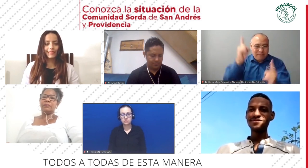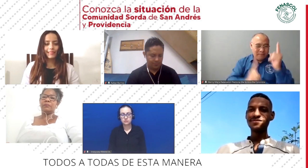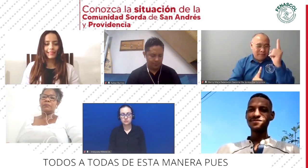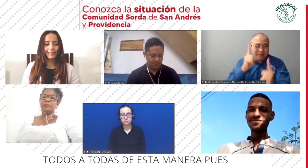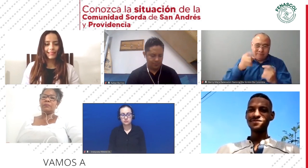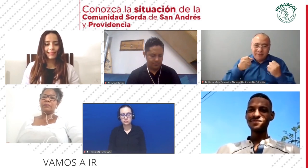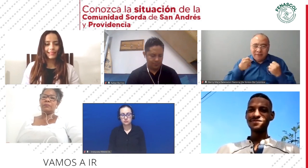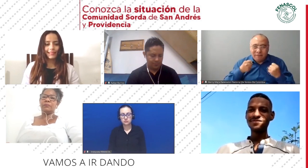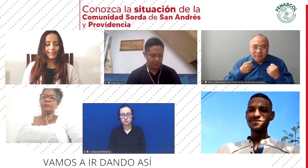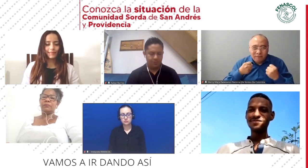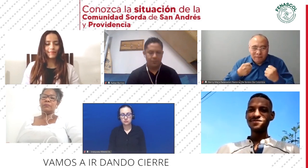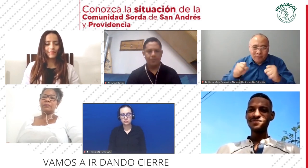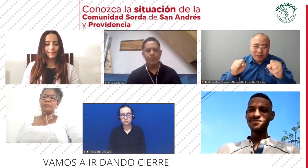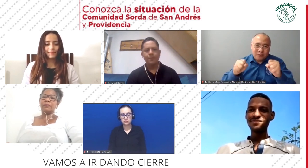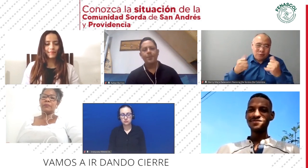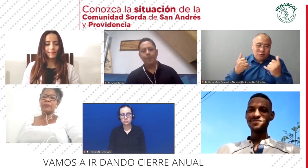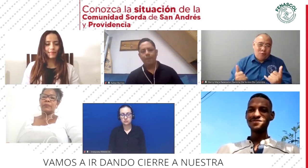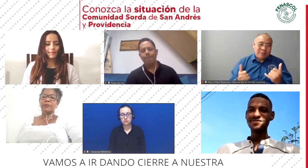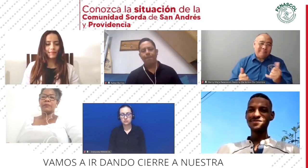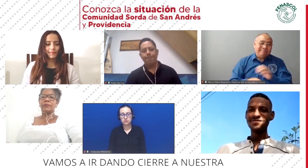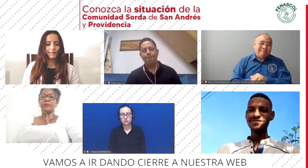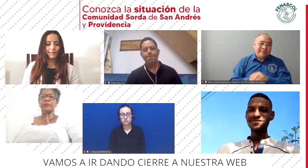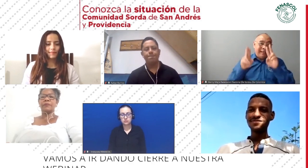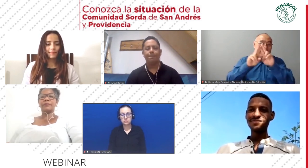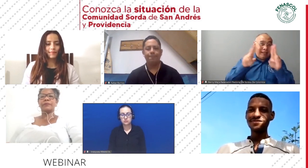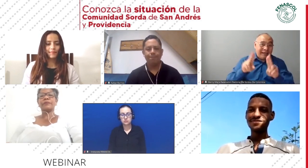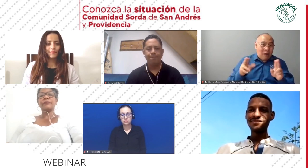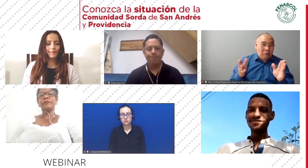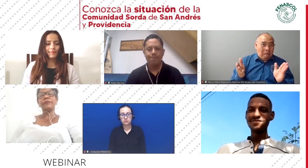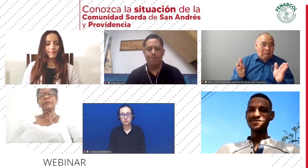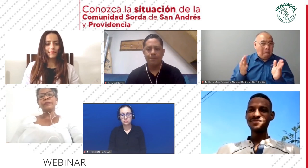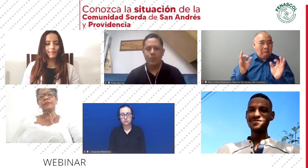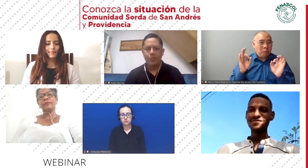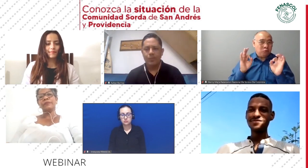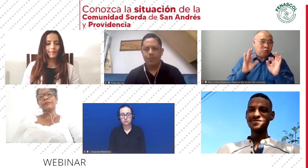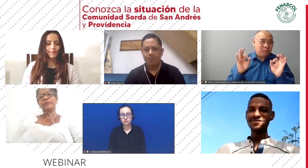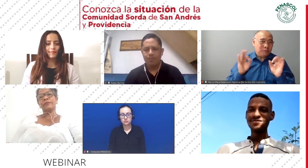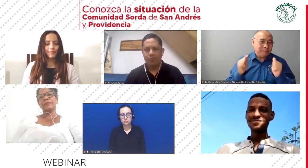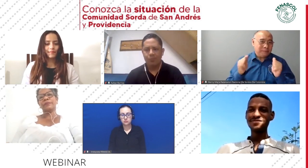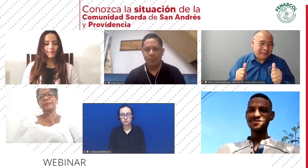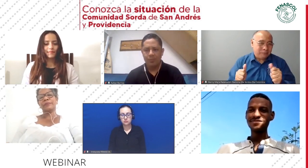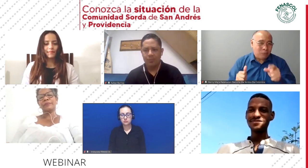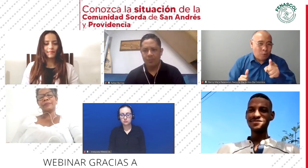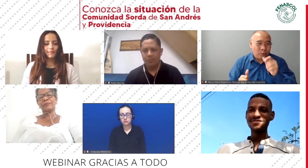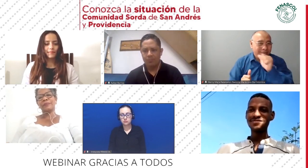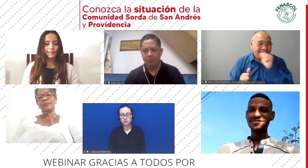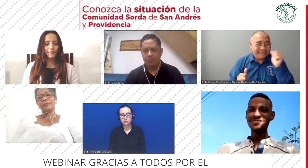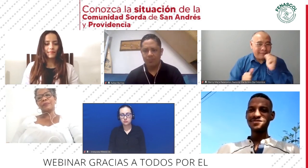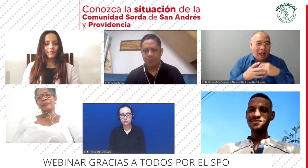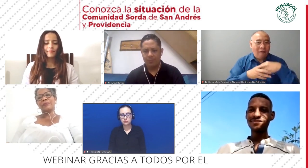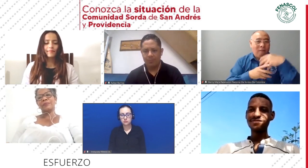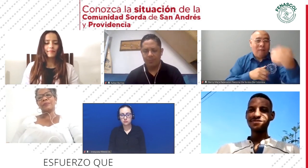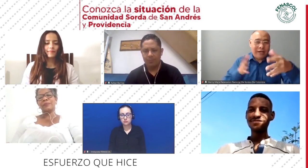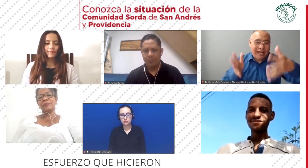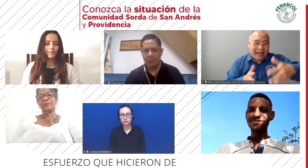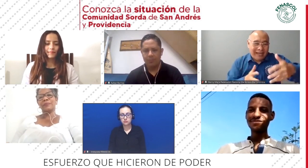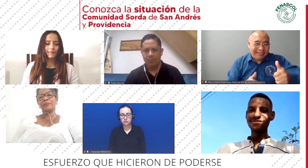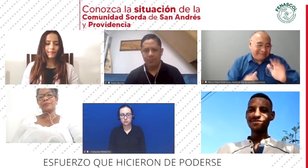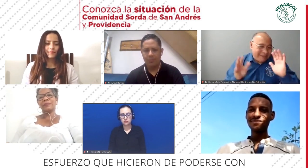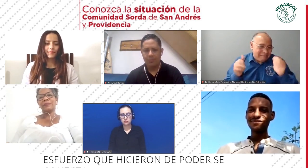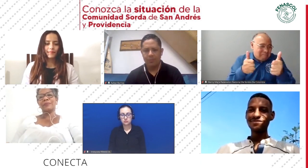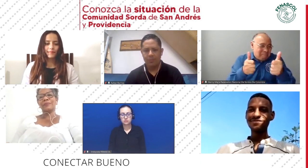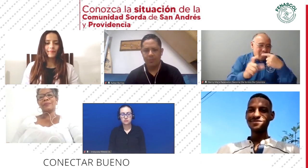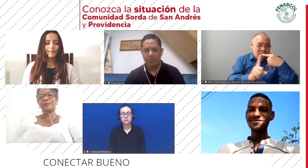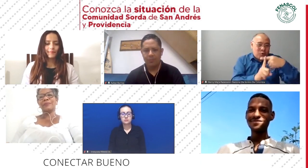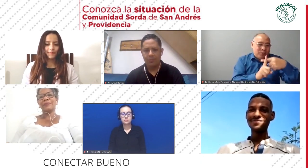manera pues vamos a ir dando cierre a nuestra webinar gracias a todos por el esfuerzo que hicieron de poderse